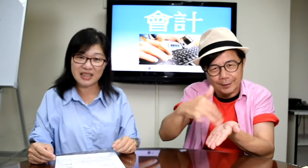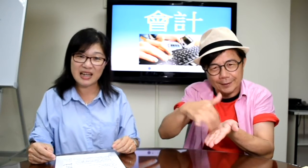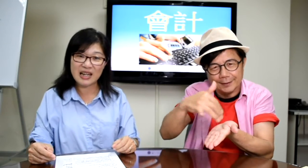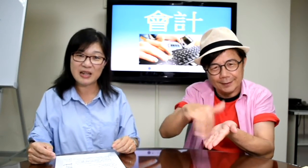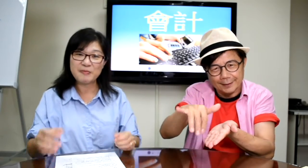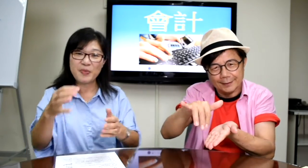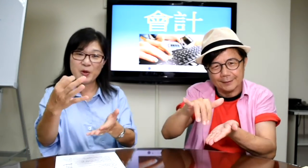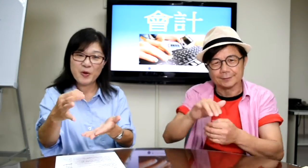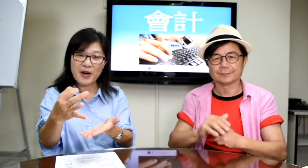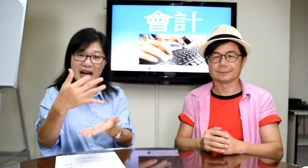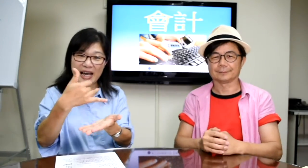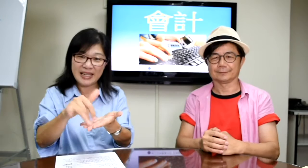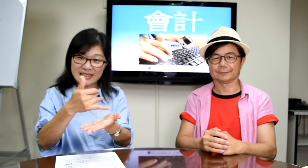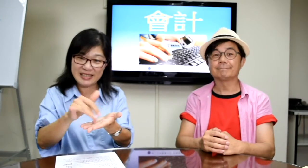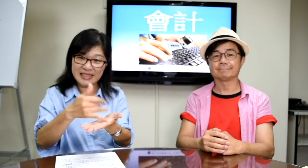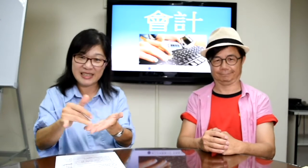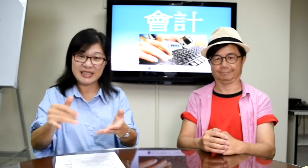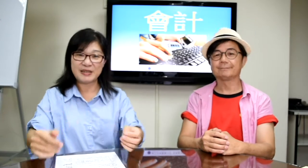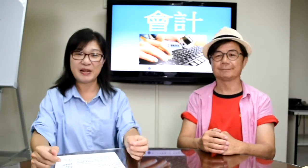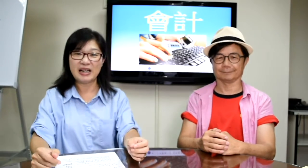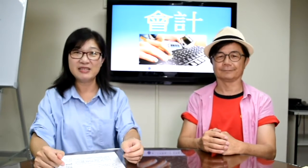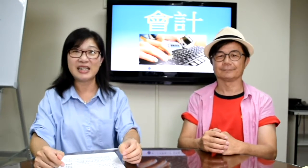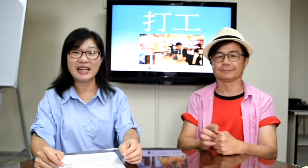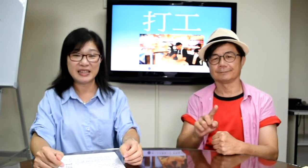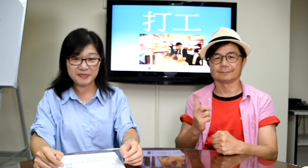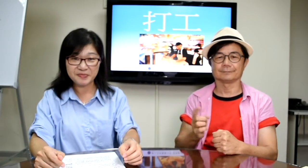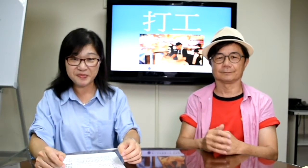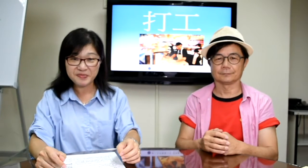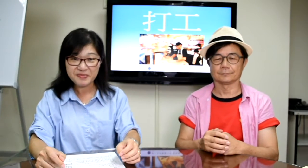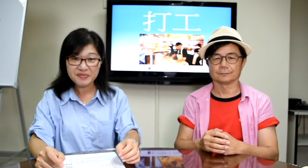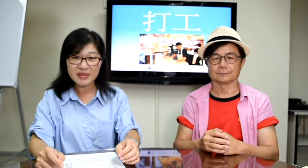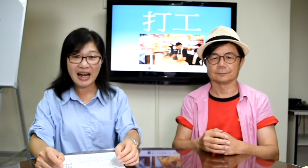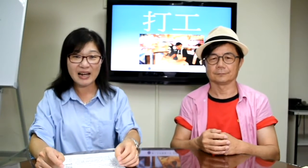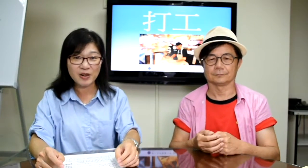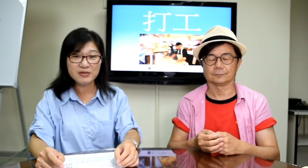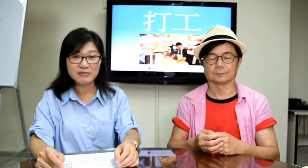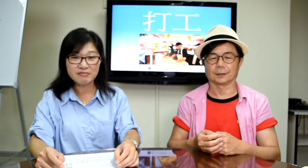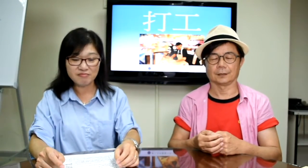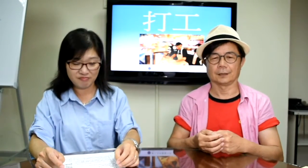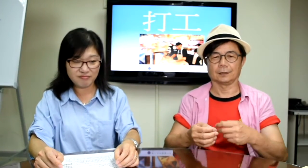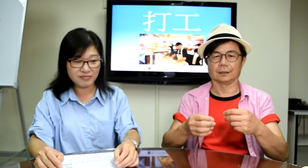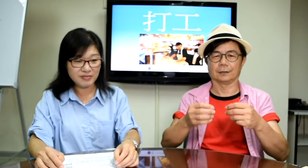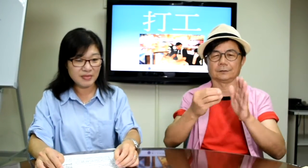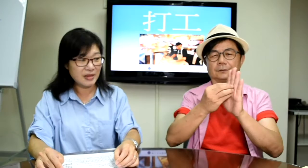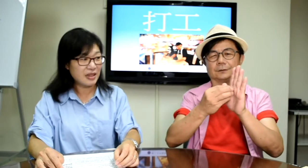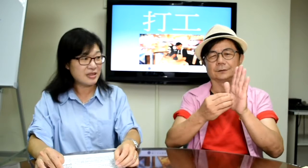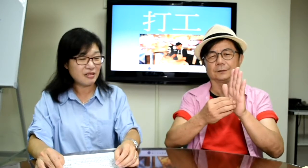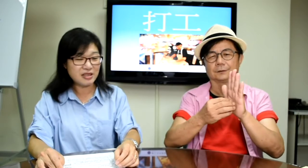钱，会计，好，下一个，打工，照字面，